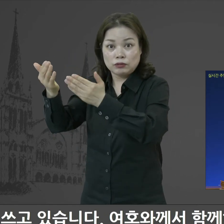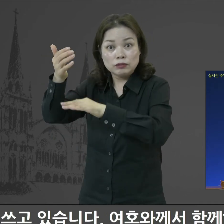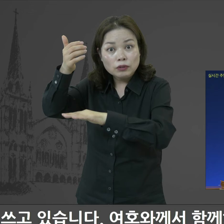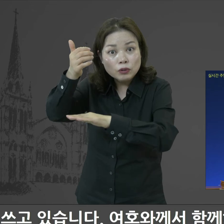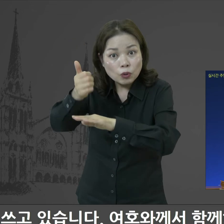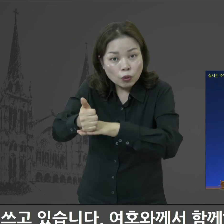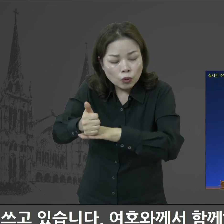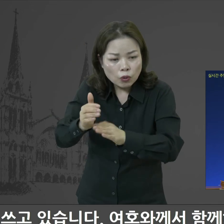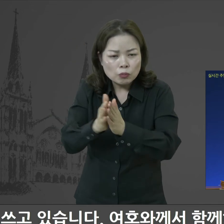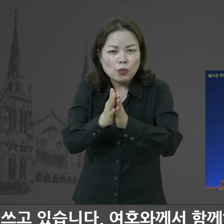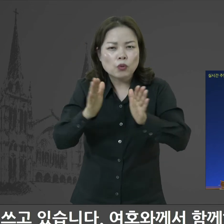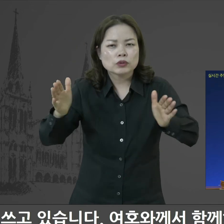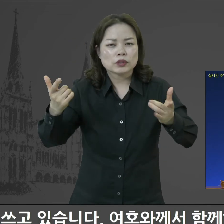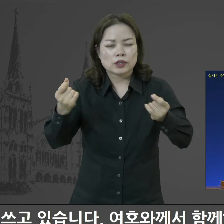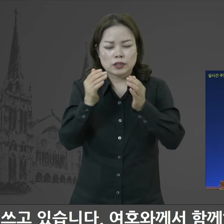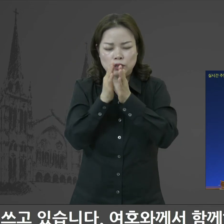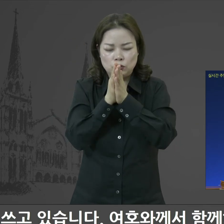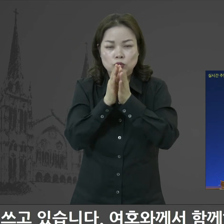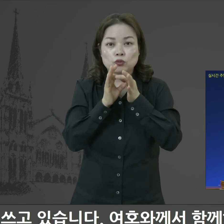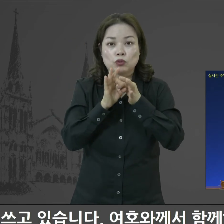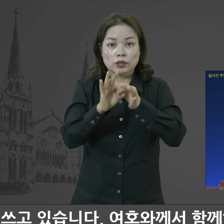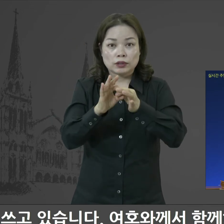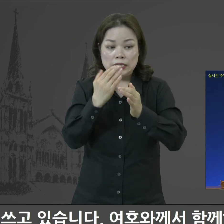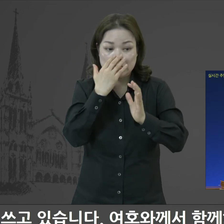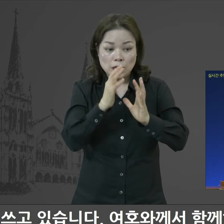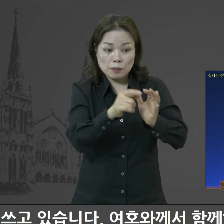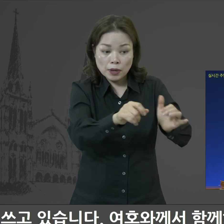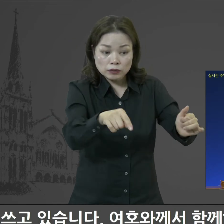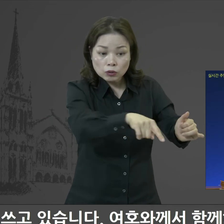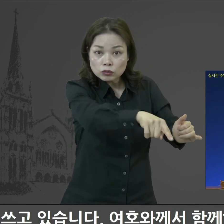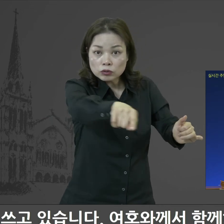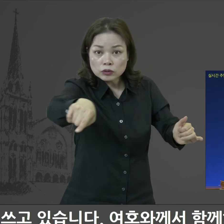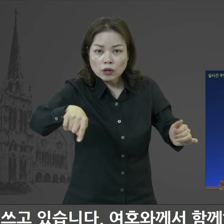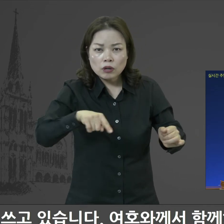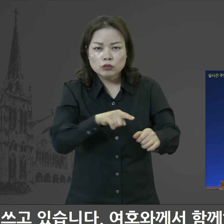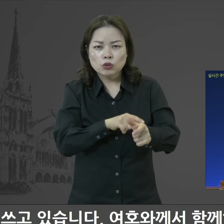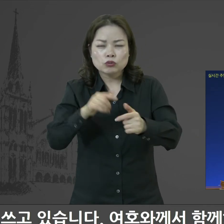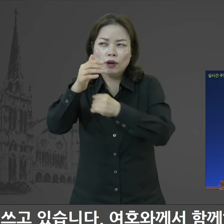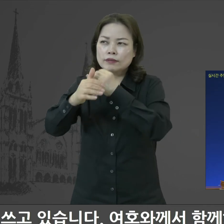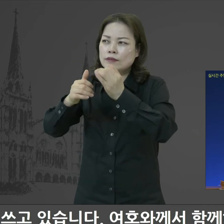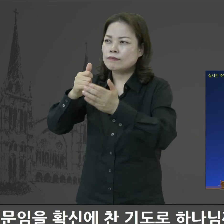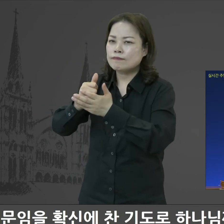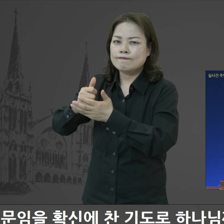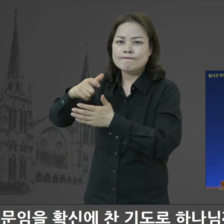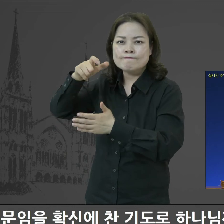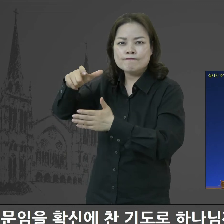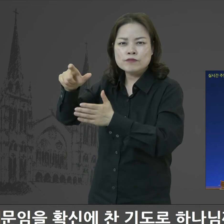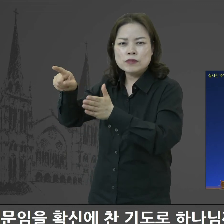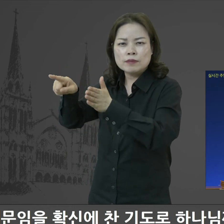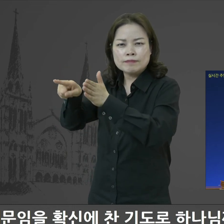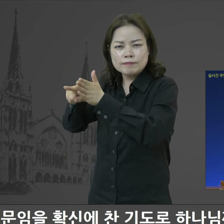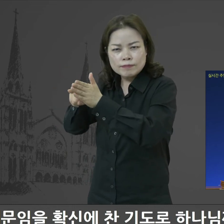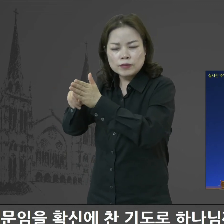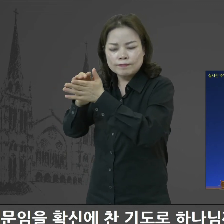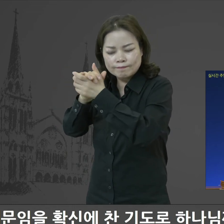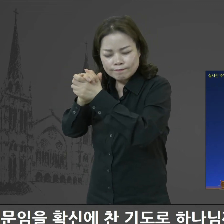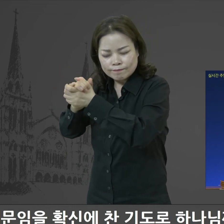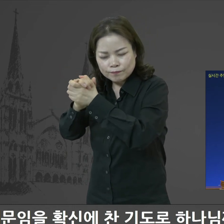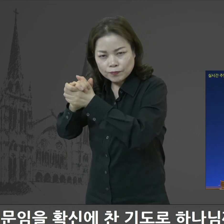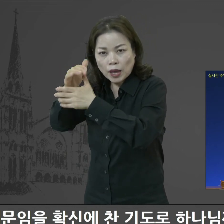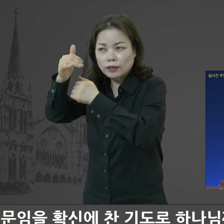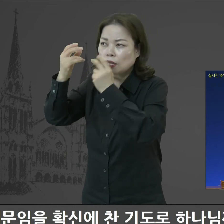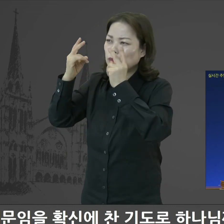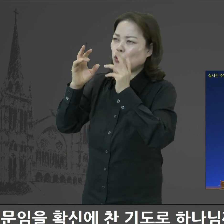결국에 모세의 이러한 기도를 통해서 이스라엘 백성들은 더욱더 하나님을 굳게 붙잡을 수 있었고,